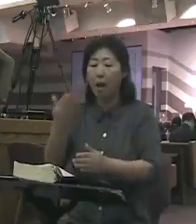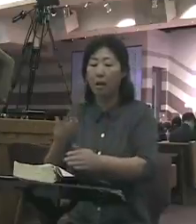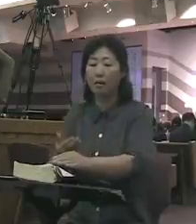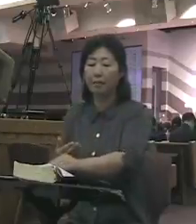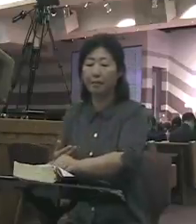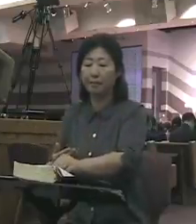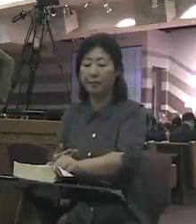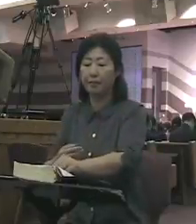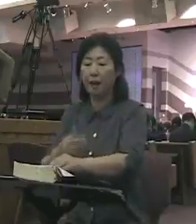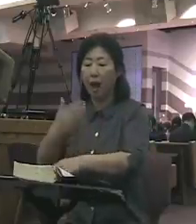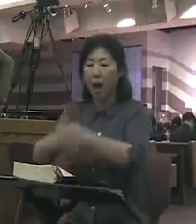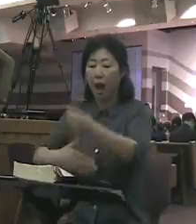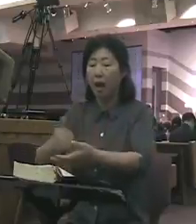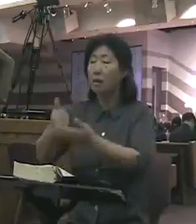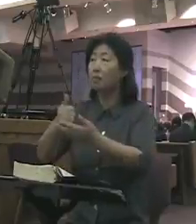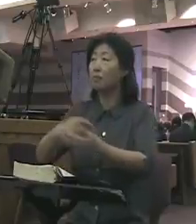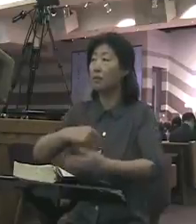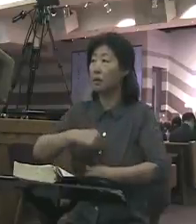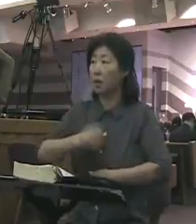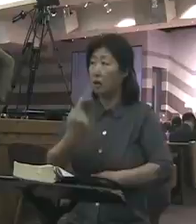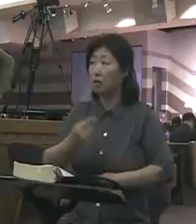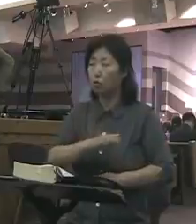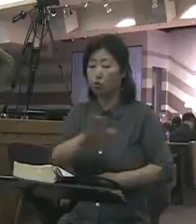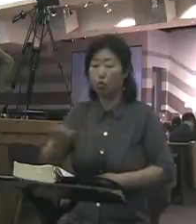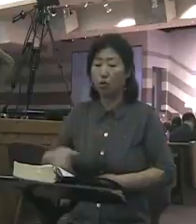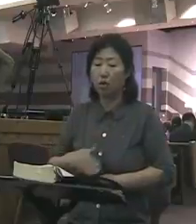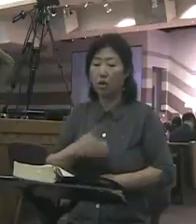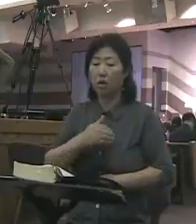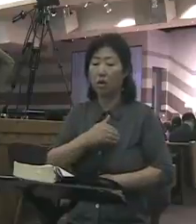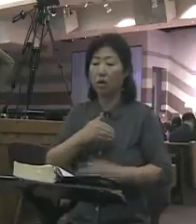우리가 채워질 때 비우는 신앙이 가능해지는 것입니다.